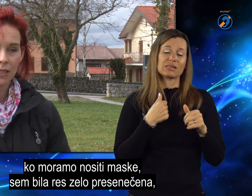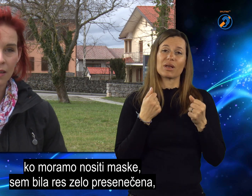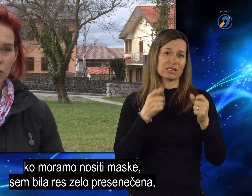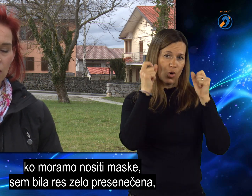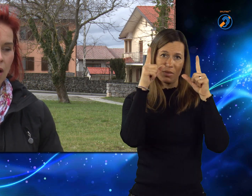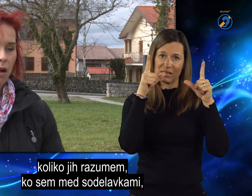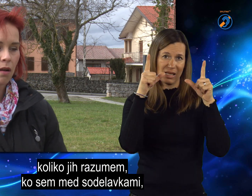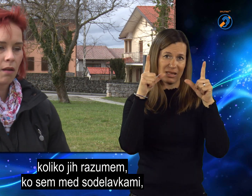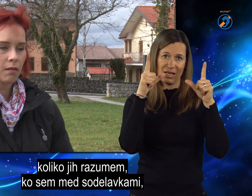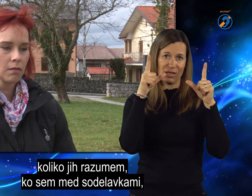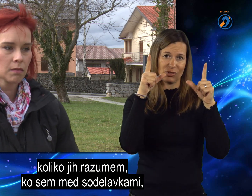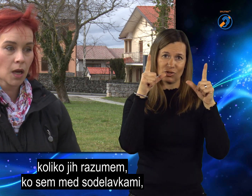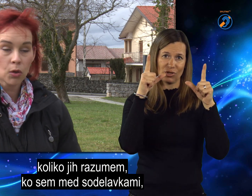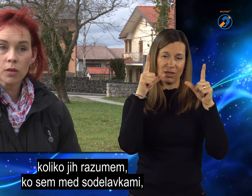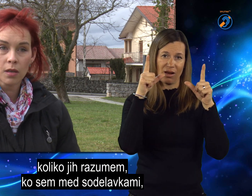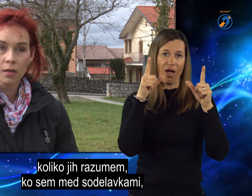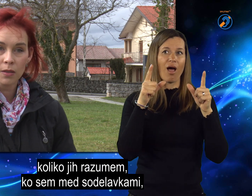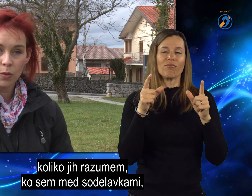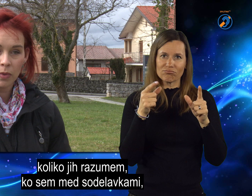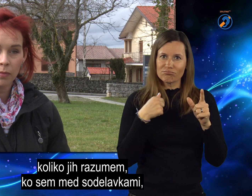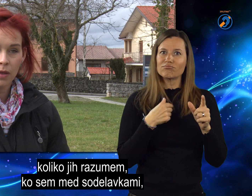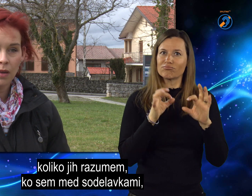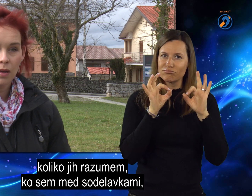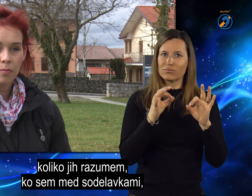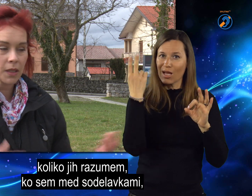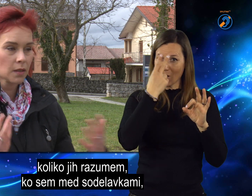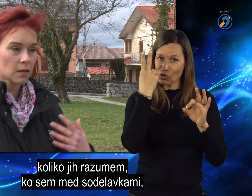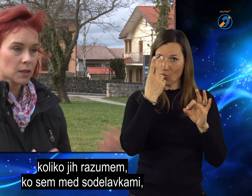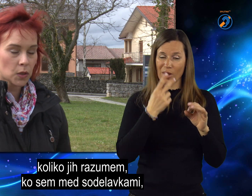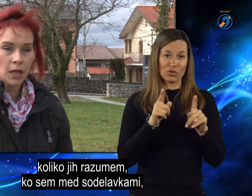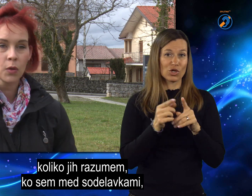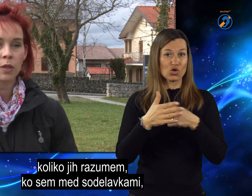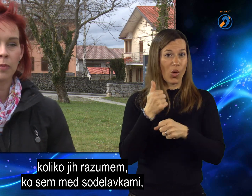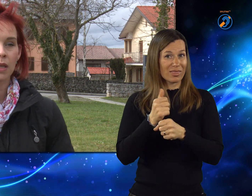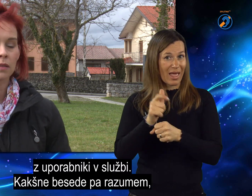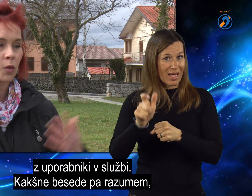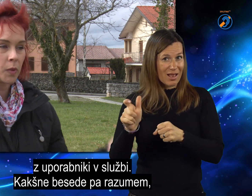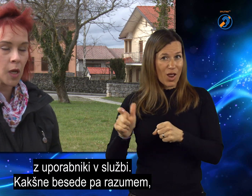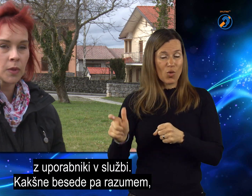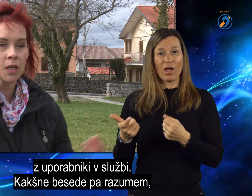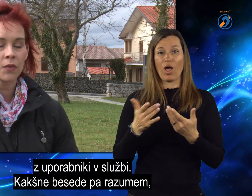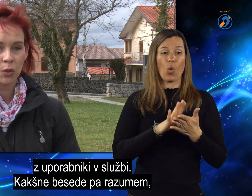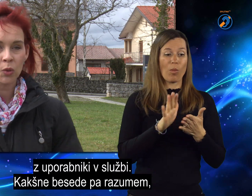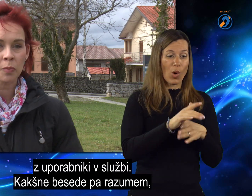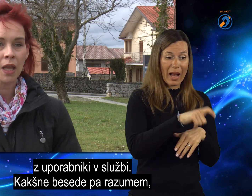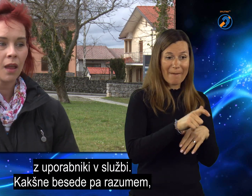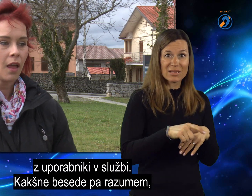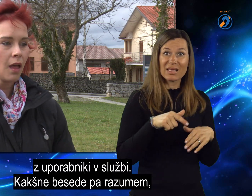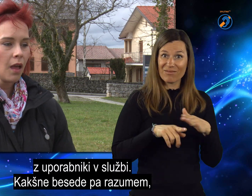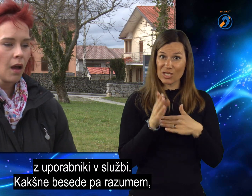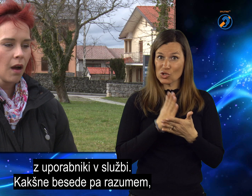zelo presenečena, da koliko jih razumem. Med sodelavkami so uporabniki v